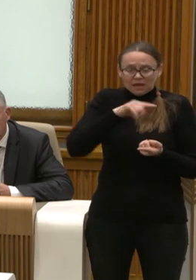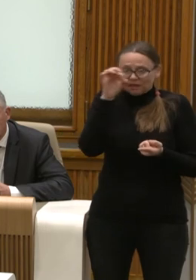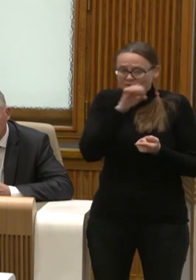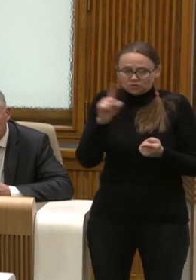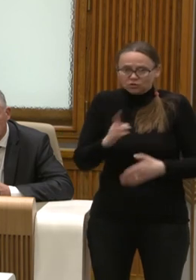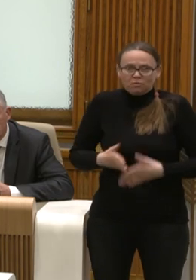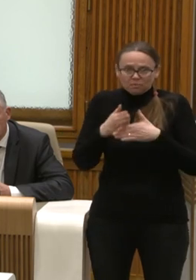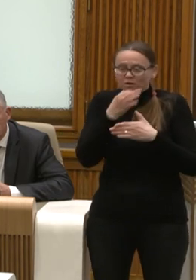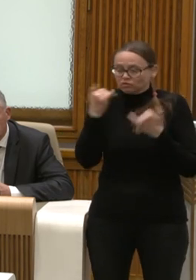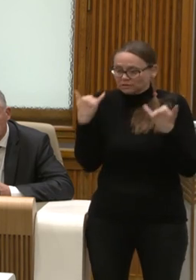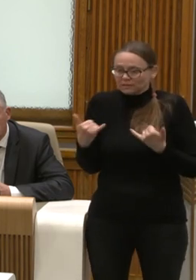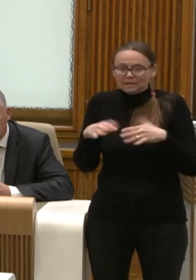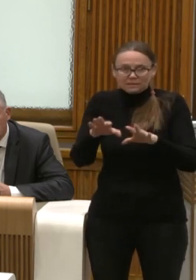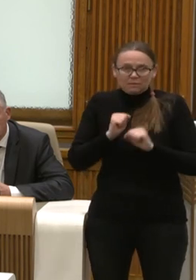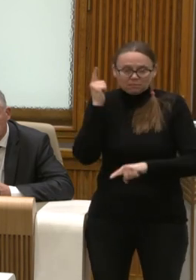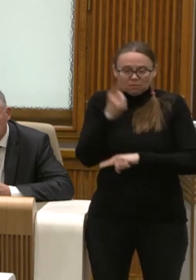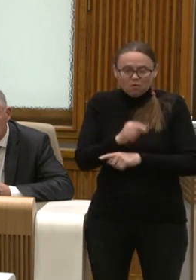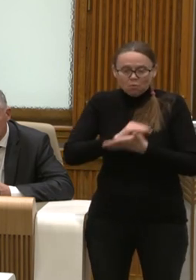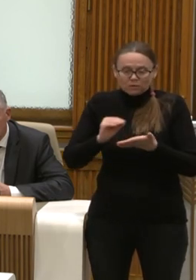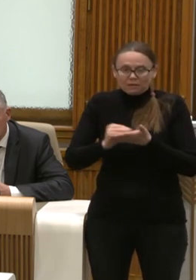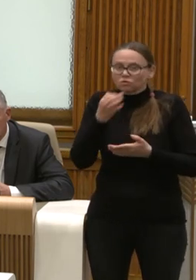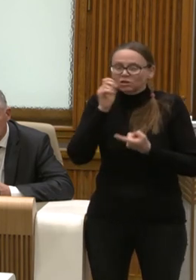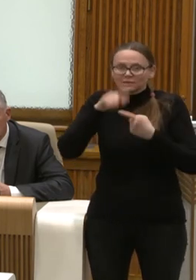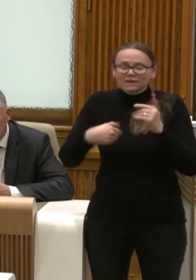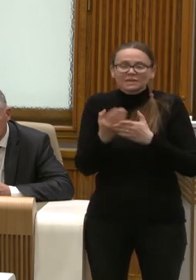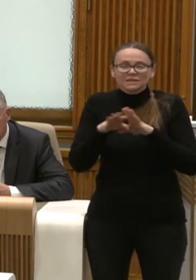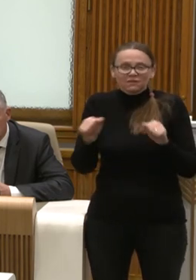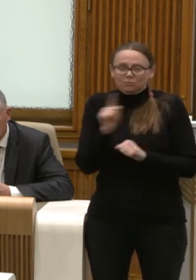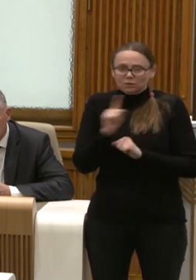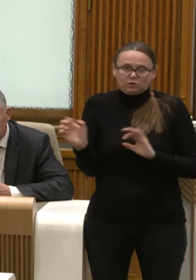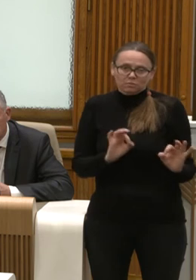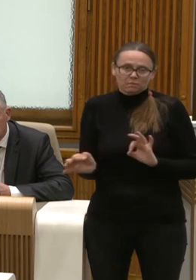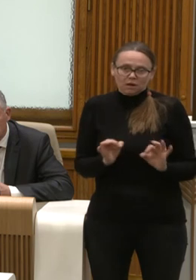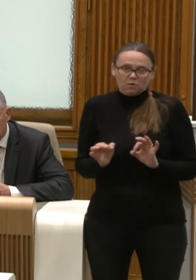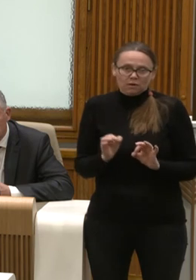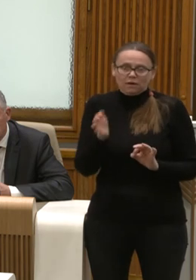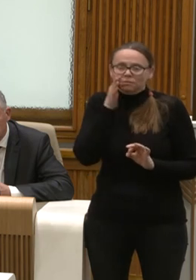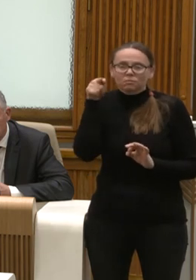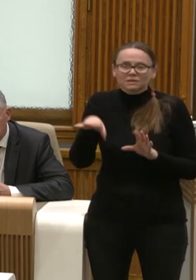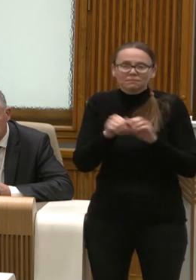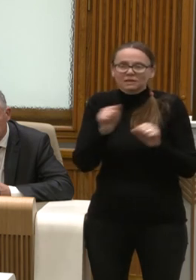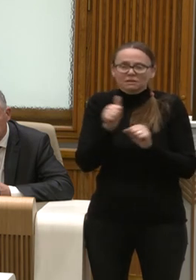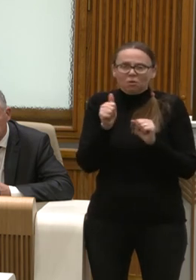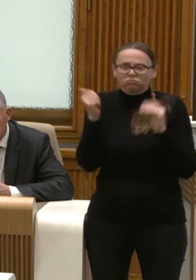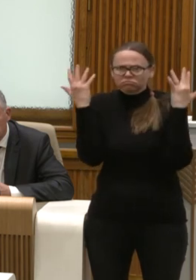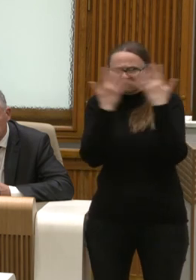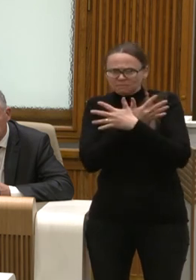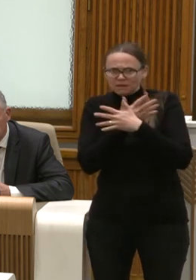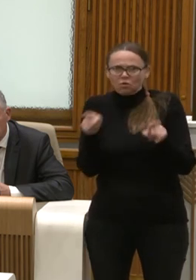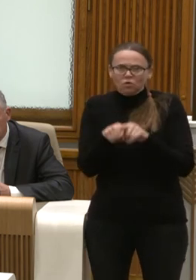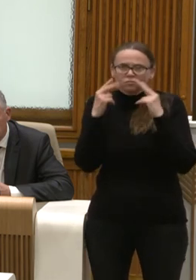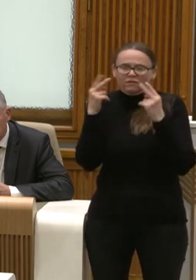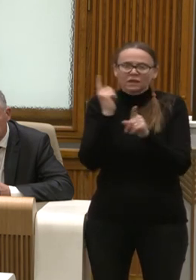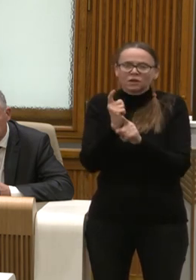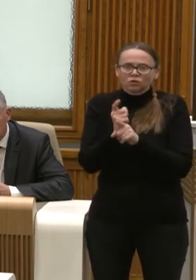če zdaj le sprejmemo neko uredbo, če stvari za njeno izvedbo niso pripravljene, ker bomo s tem naredili samo zmedo, ne, kakršno smo videli